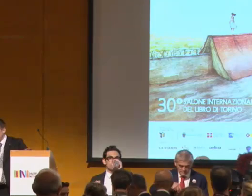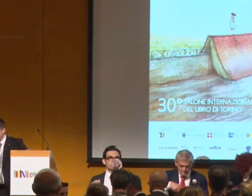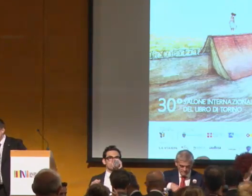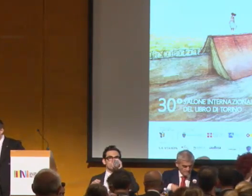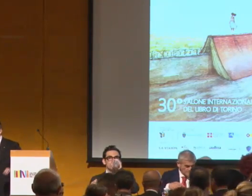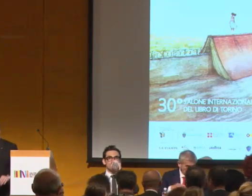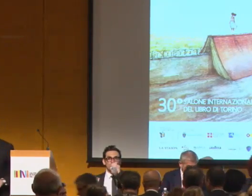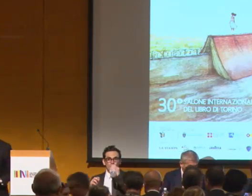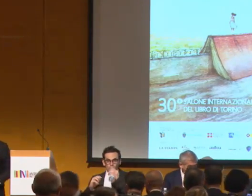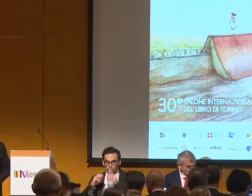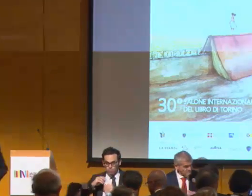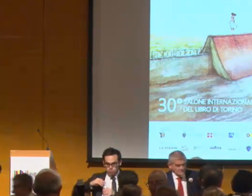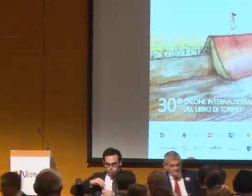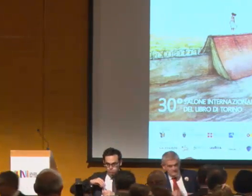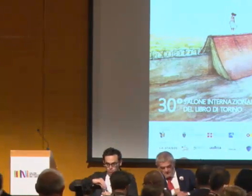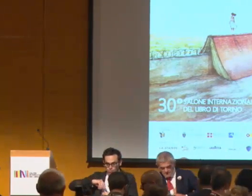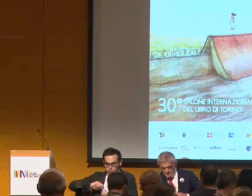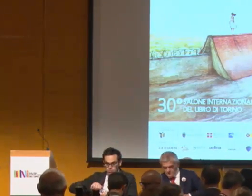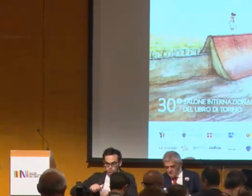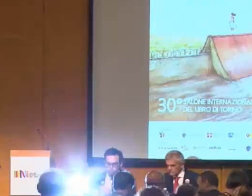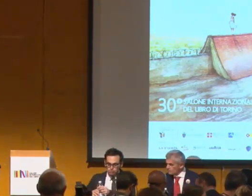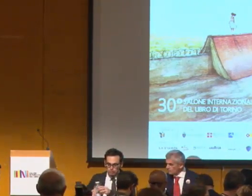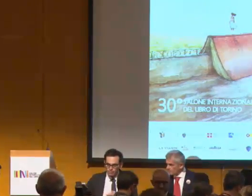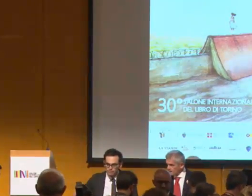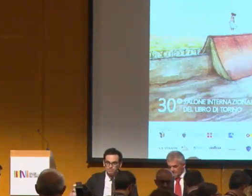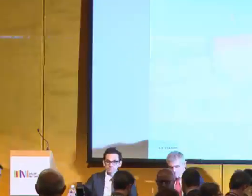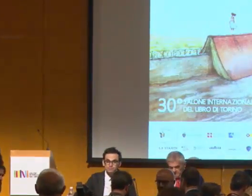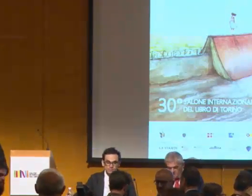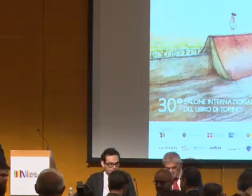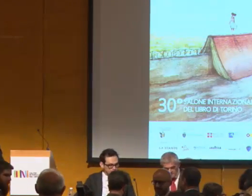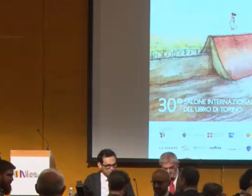non fa effetto va benissimo